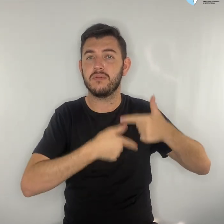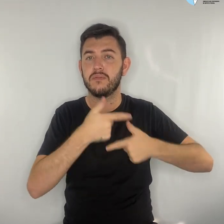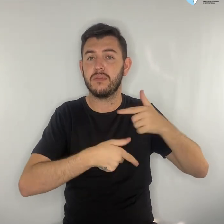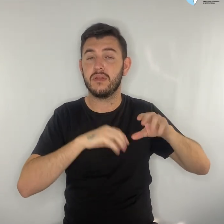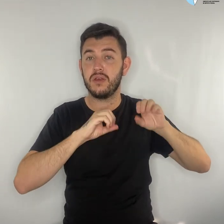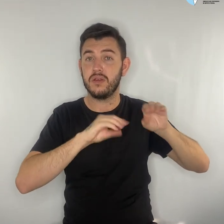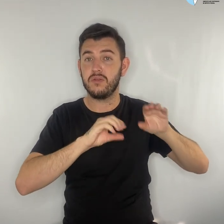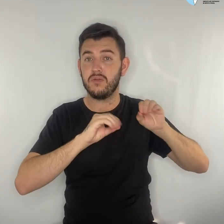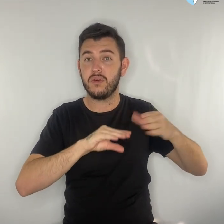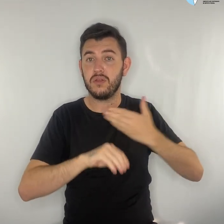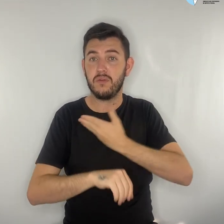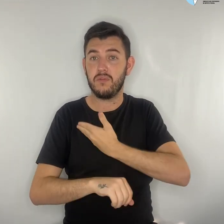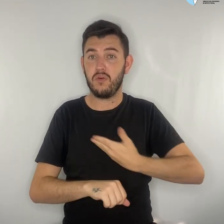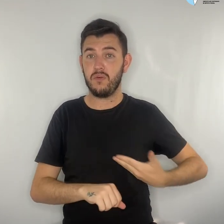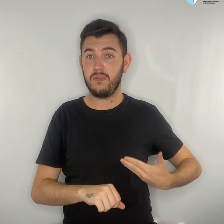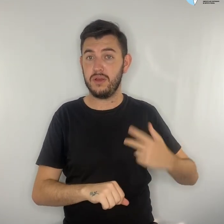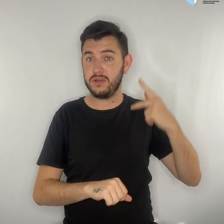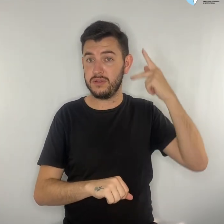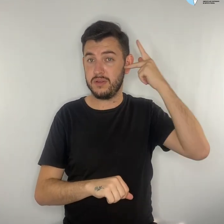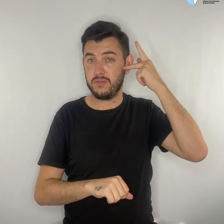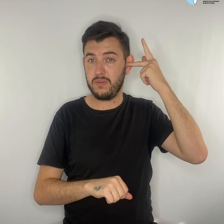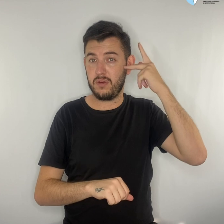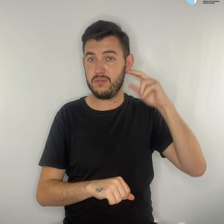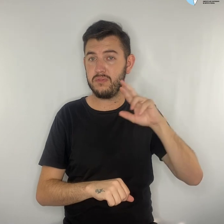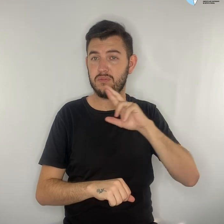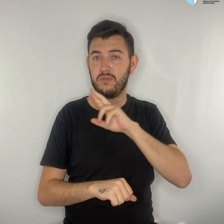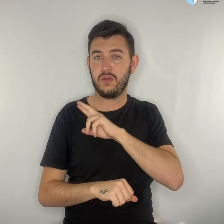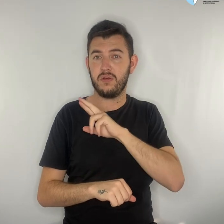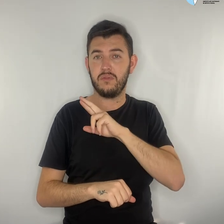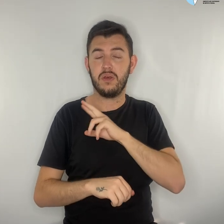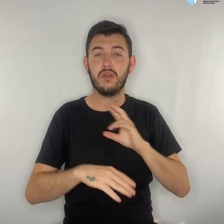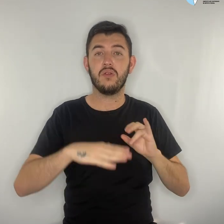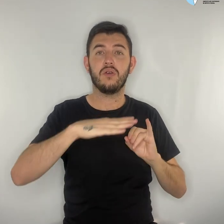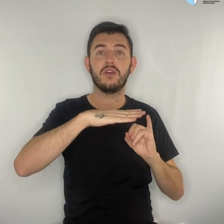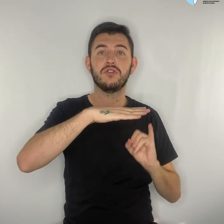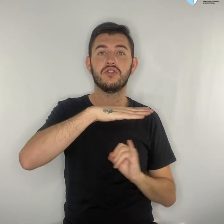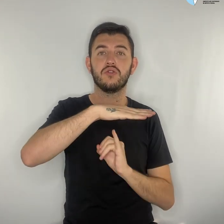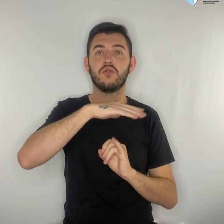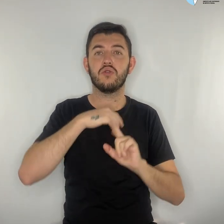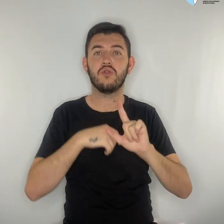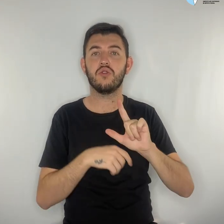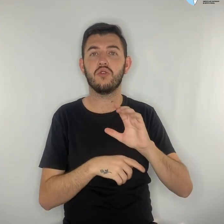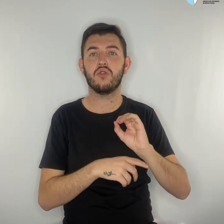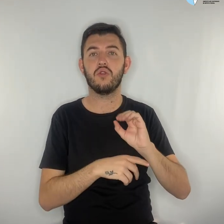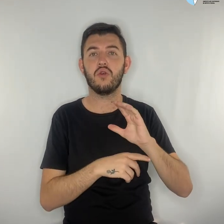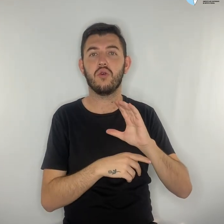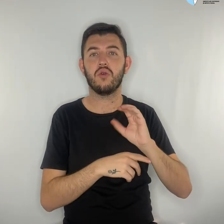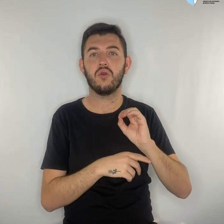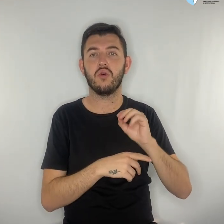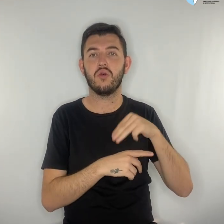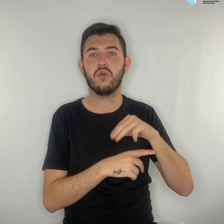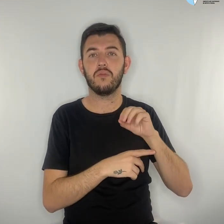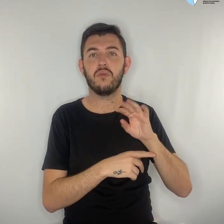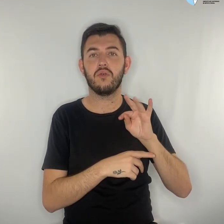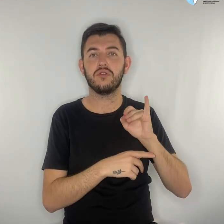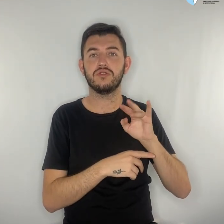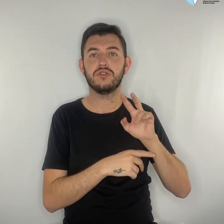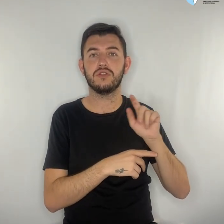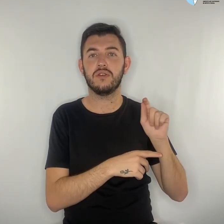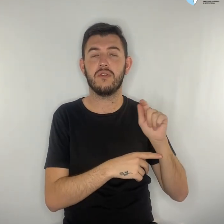realizada pelo Instituto Locomotiva a pedido do Sindicato dos Professores do Ensino